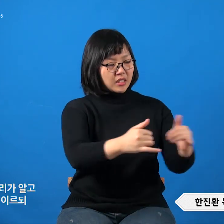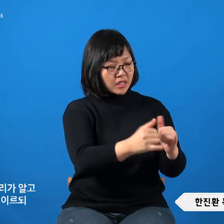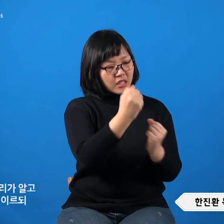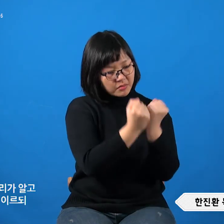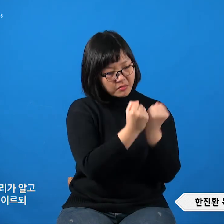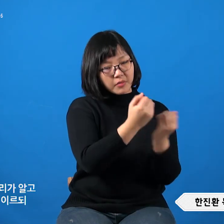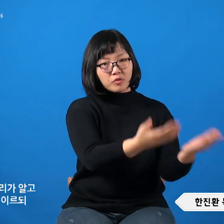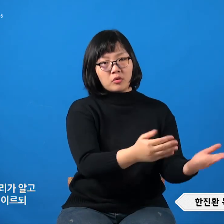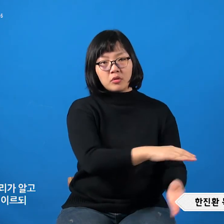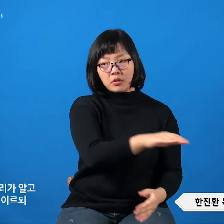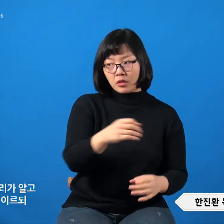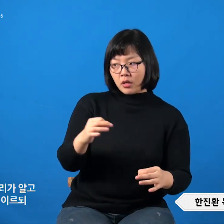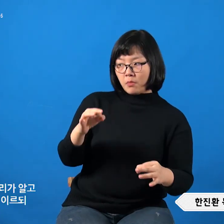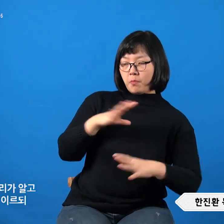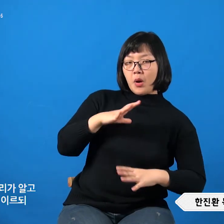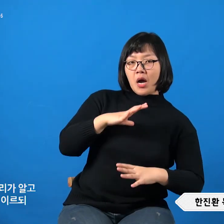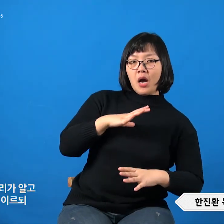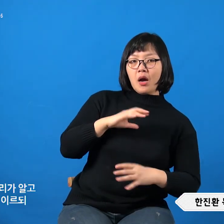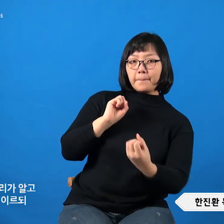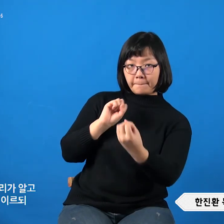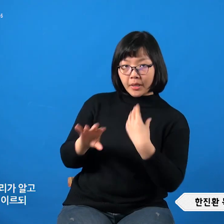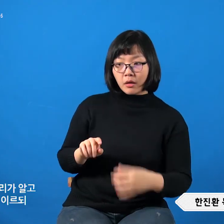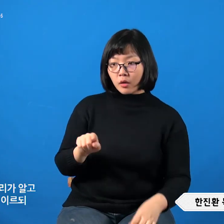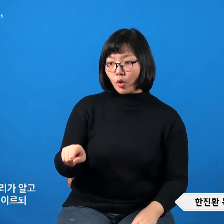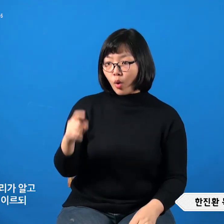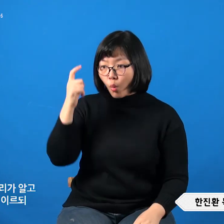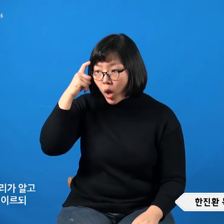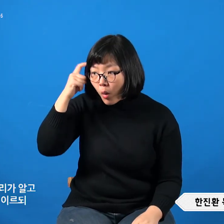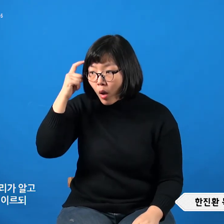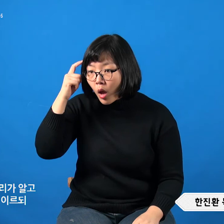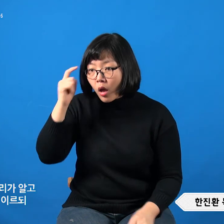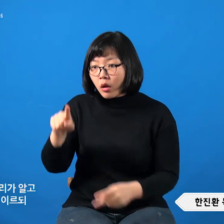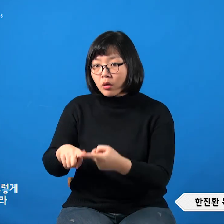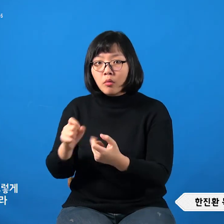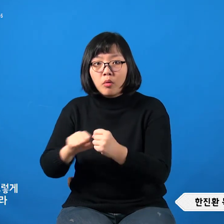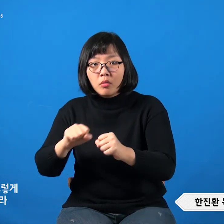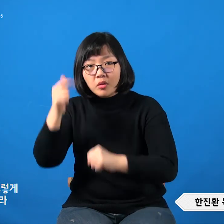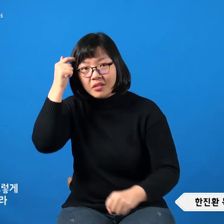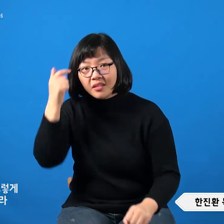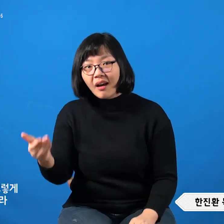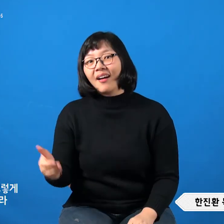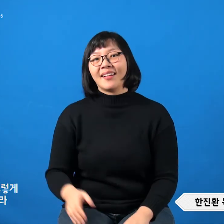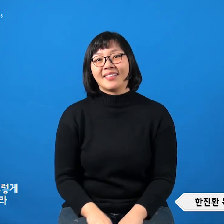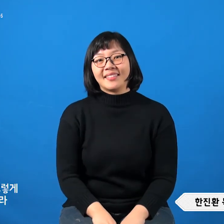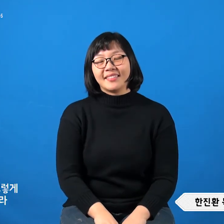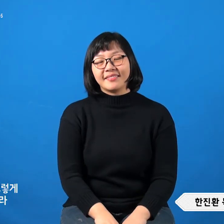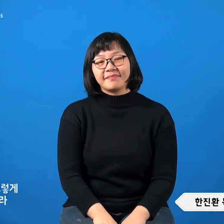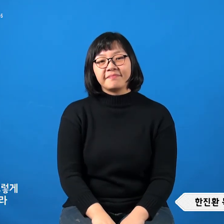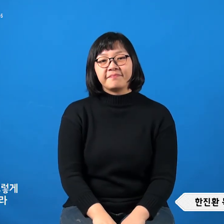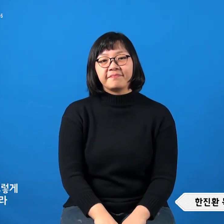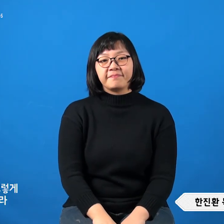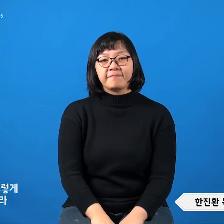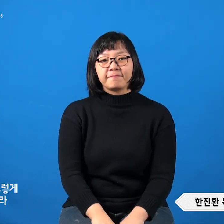말하였으므로 무리가 알고 심히 두려워하여 이르되 네가 어찌하여 그렇게 행하였느냐 하니라.